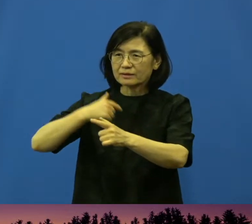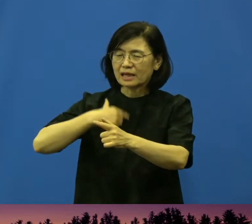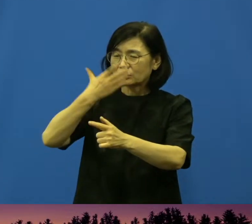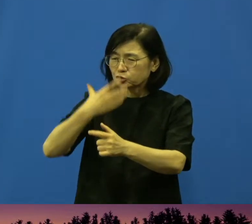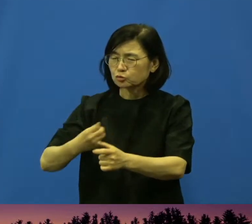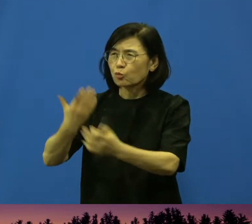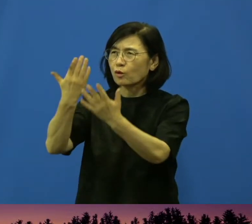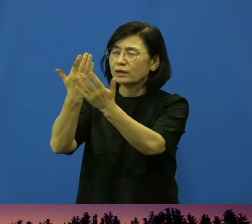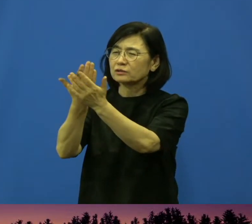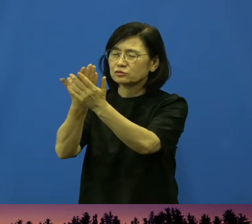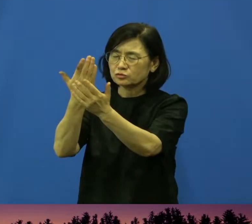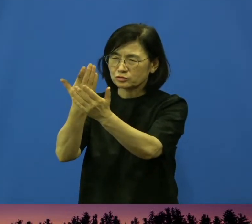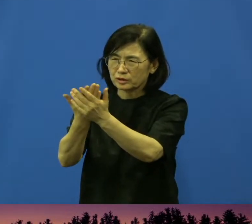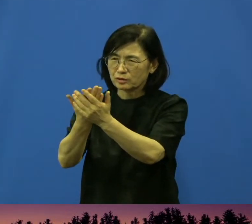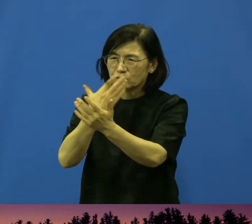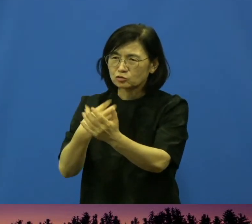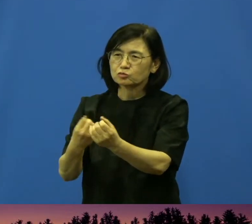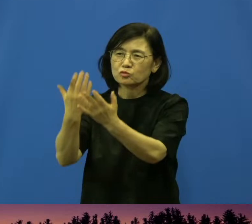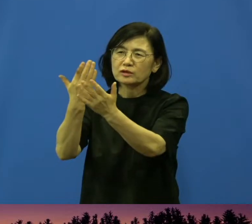여러분, 내가 이긴 게 아니라